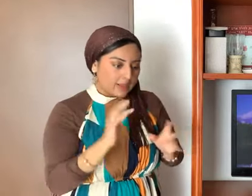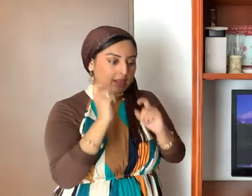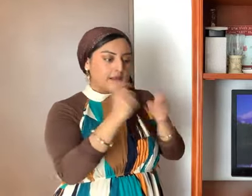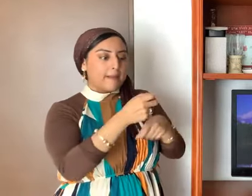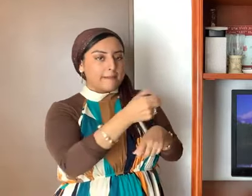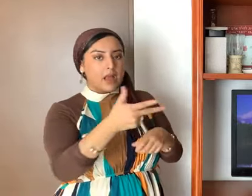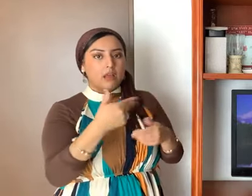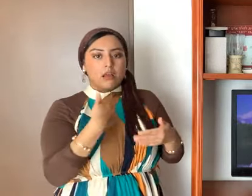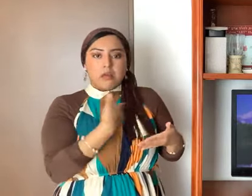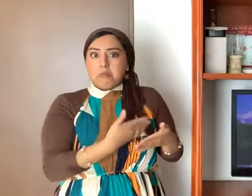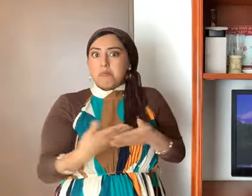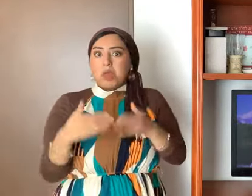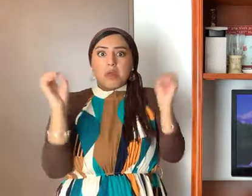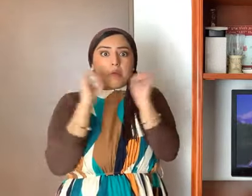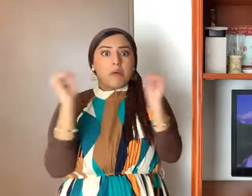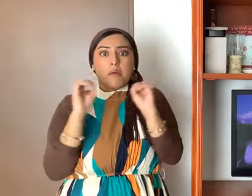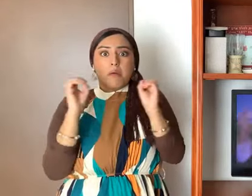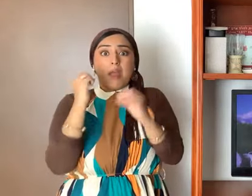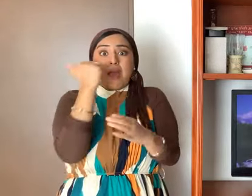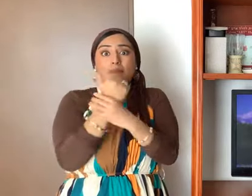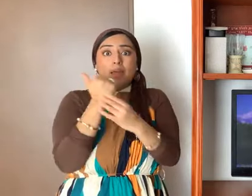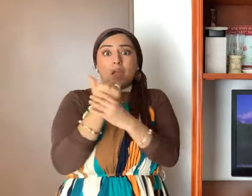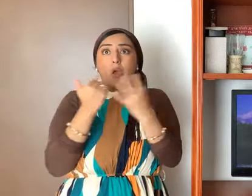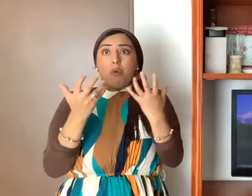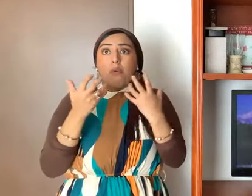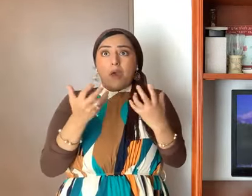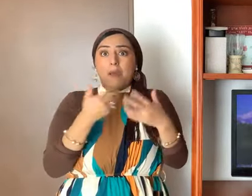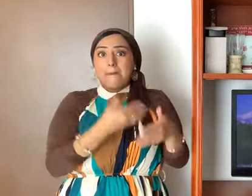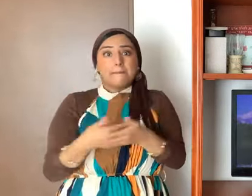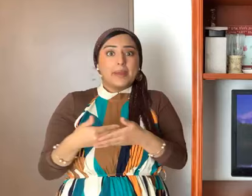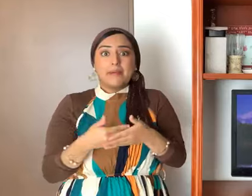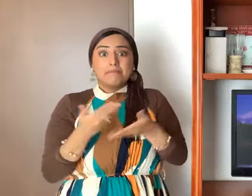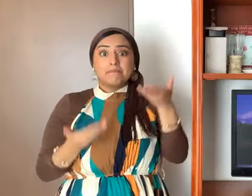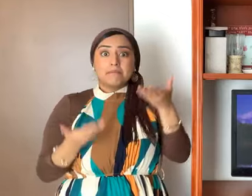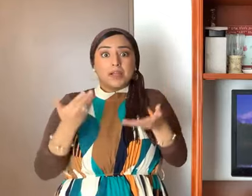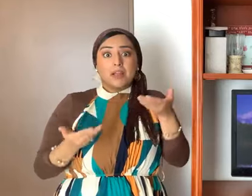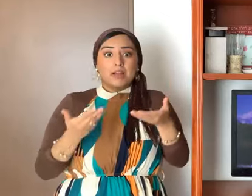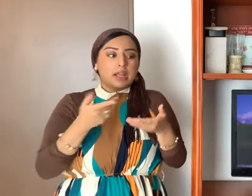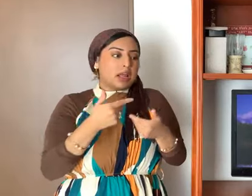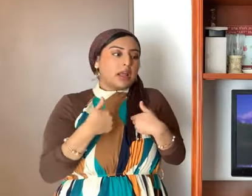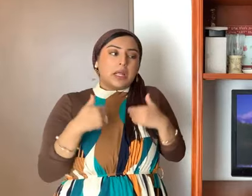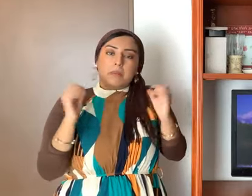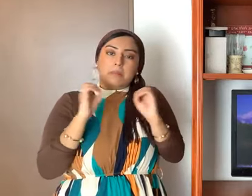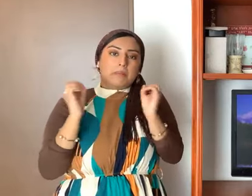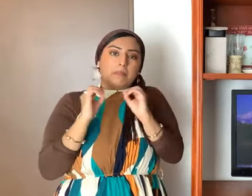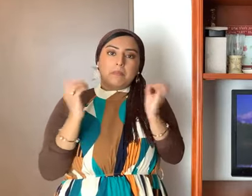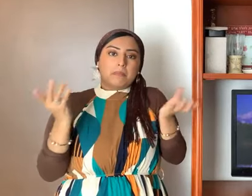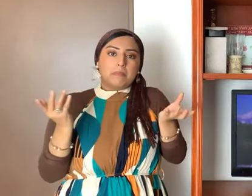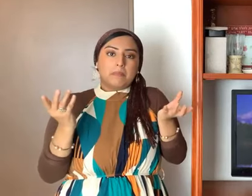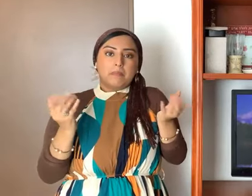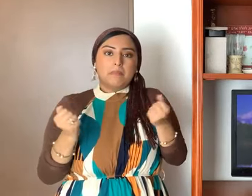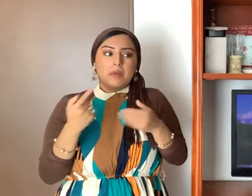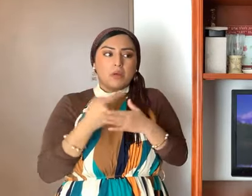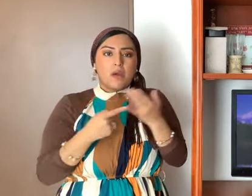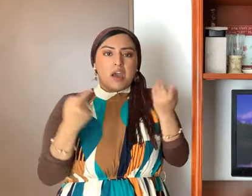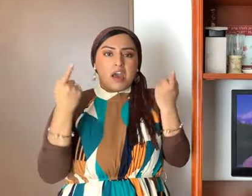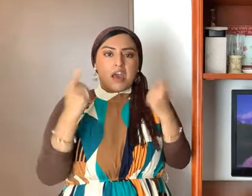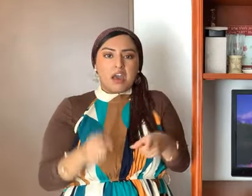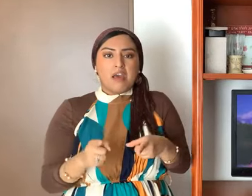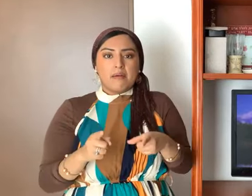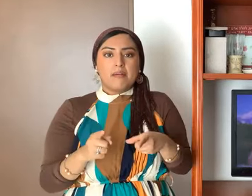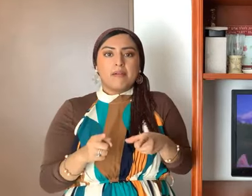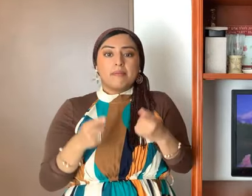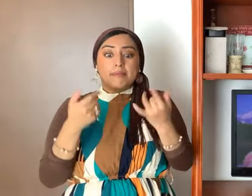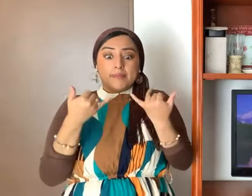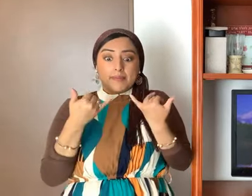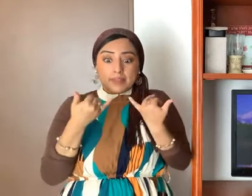pero no tenía un hijo. Lo que él anhelaba seguramente desde su juventud, no lo tenía. ¿Qué pasó? Y